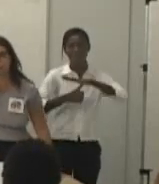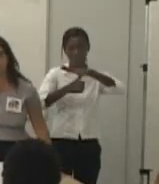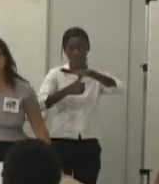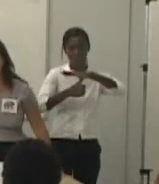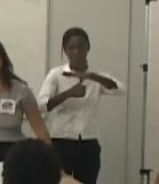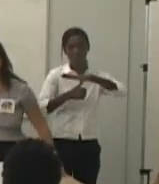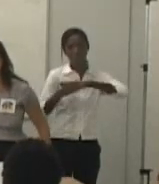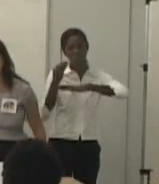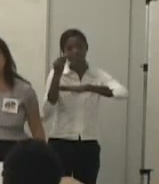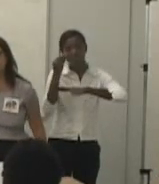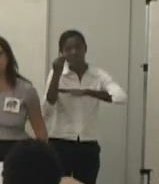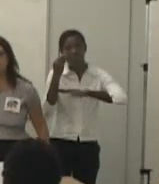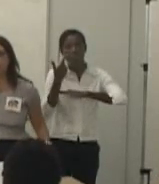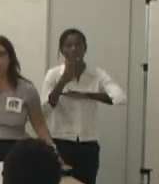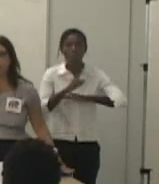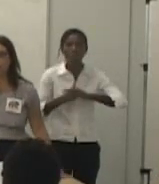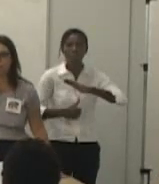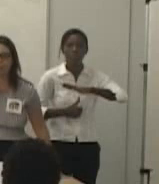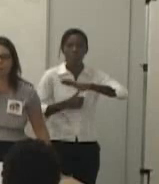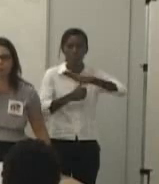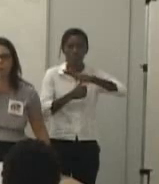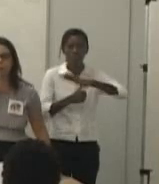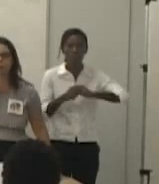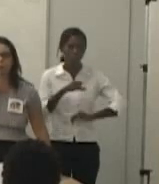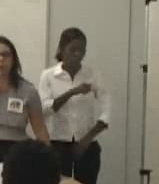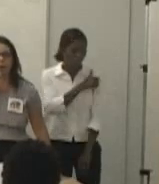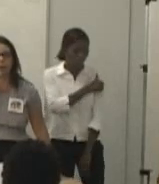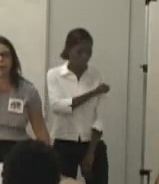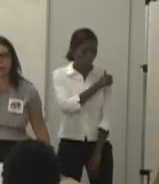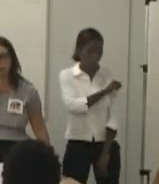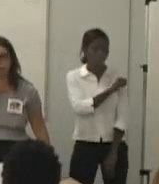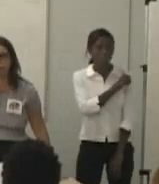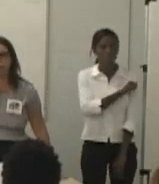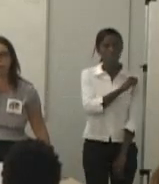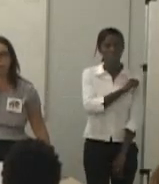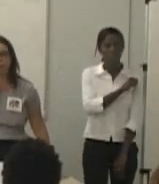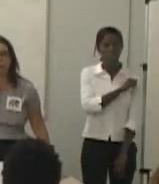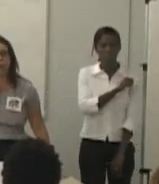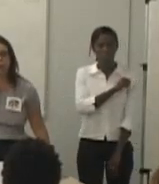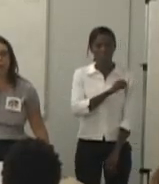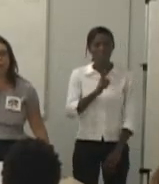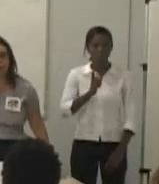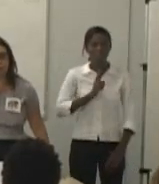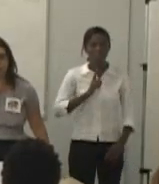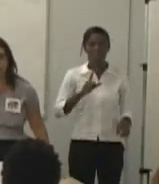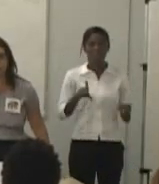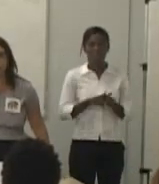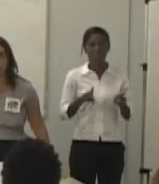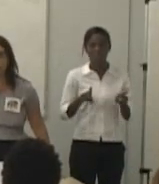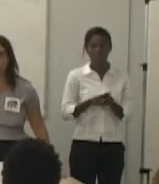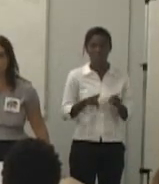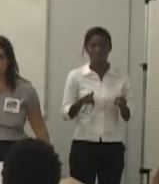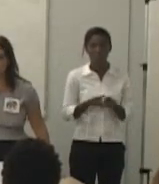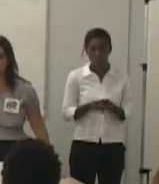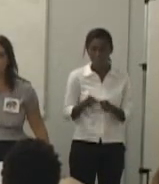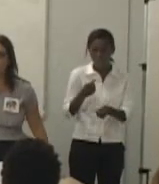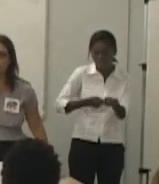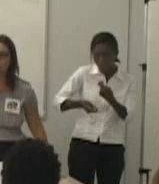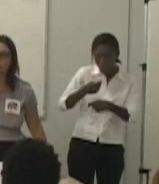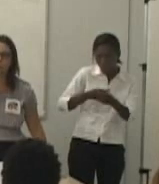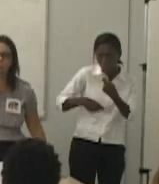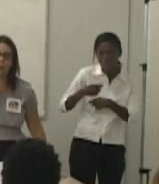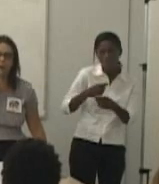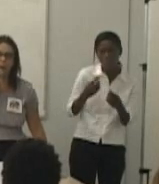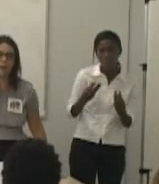Universidade Federal do Rio de Janeiro eu tenho uma ligação afetiva eh e administrativa muito forte com o